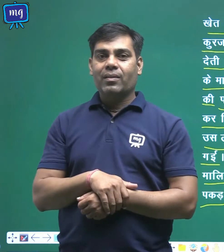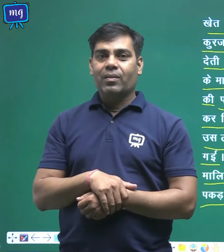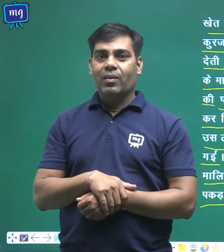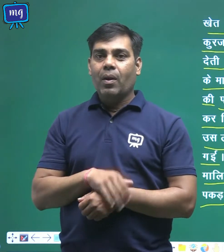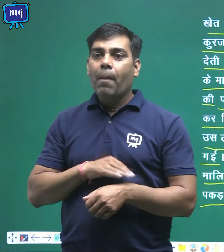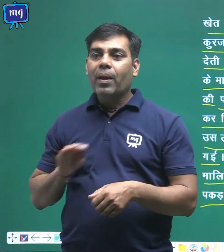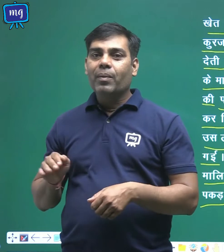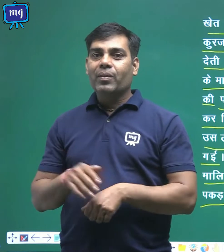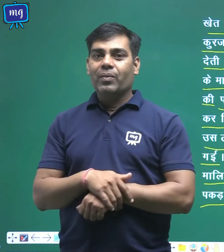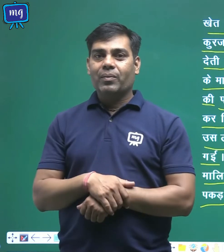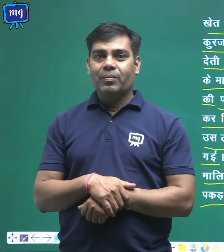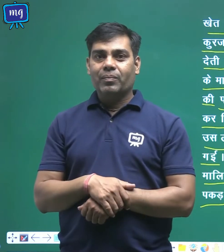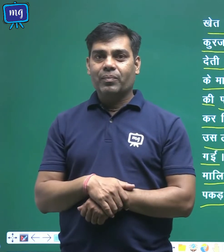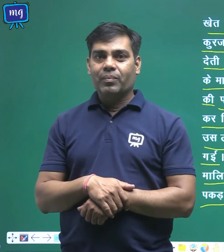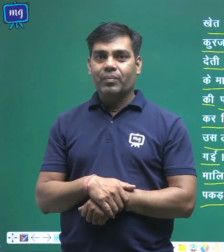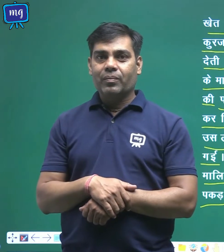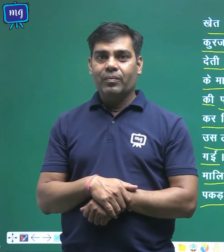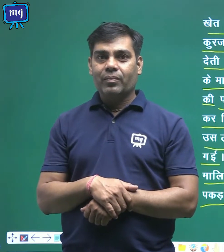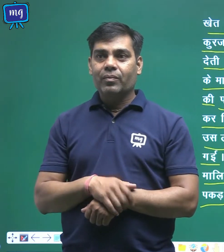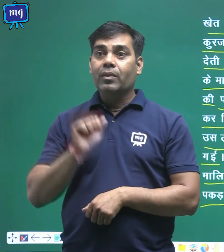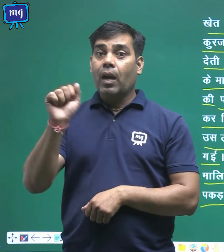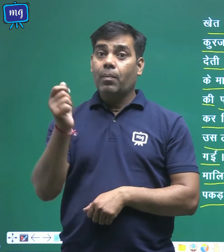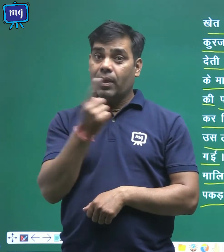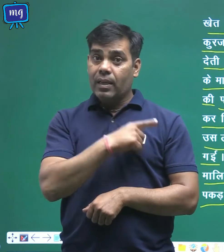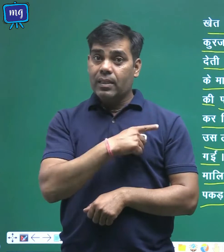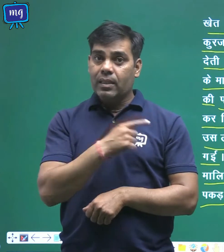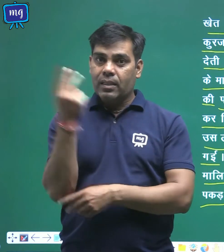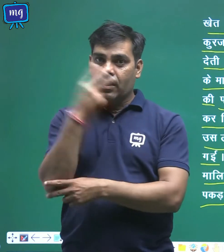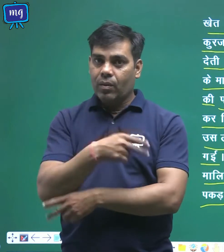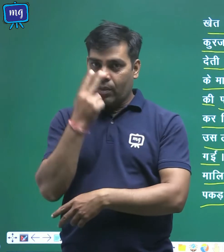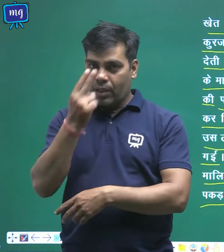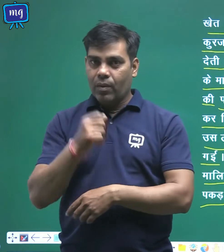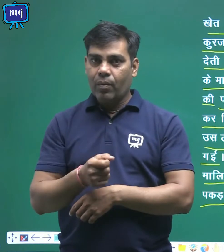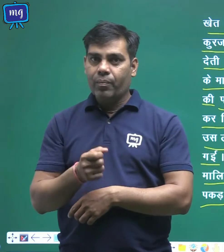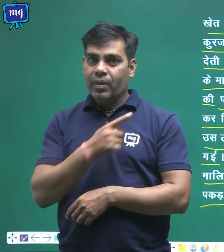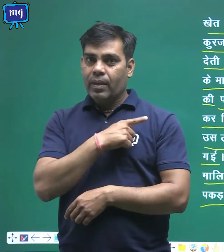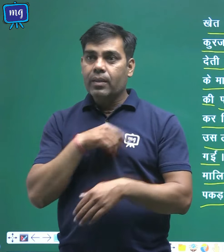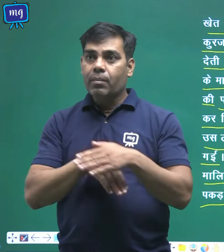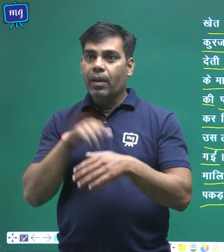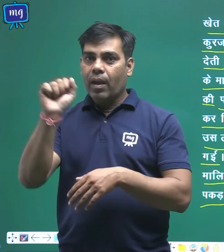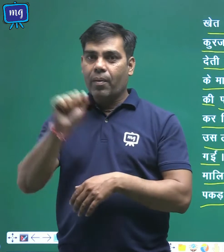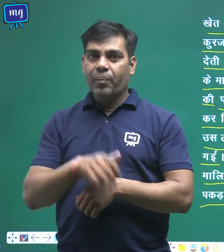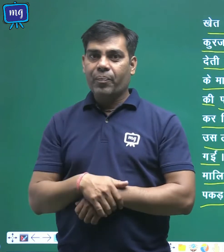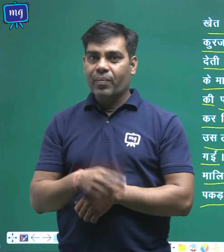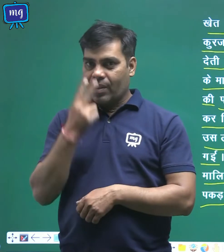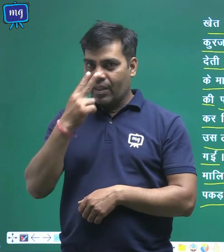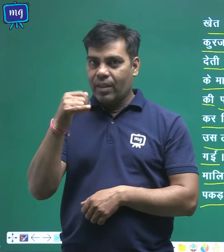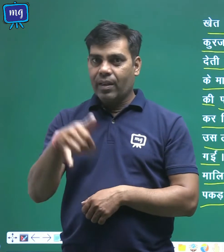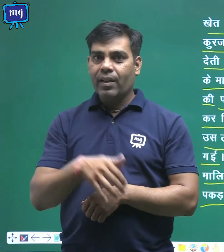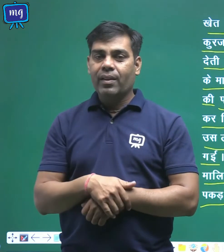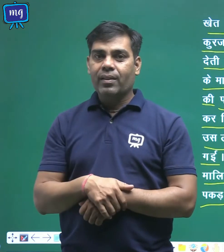प्यारे बच्चों, आप इस चित्र को देखो। इसमें आप देख रहे